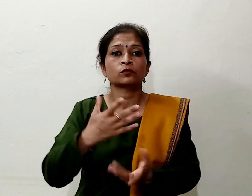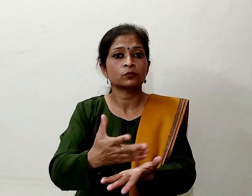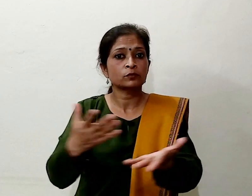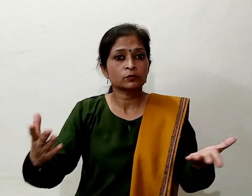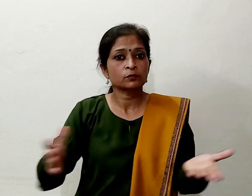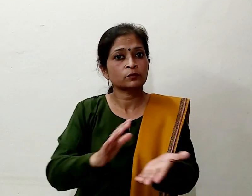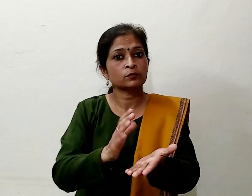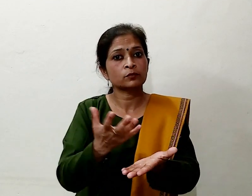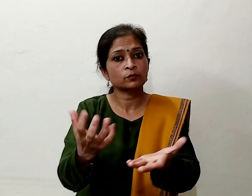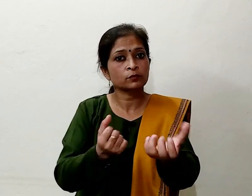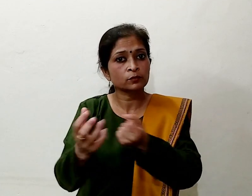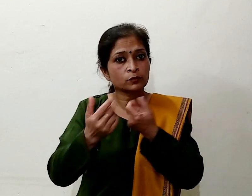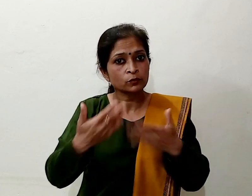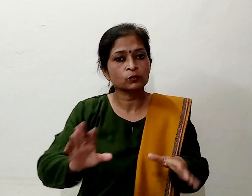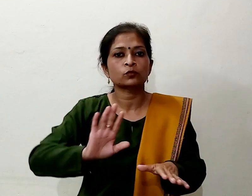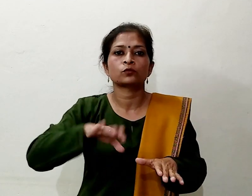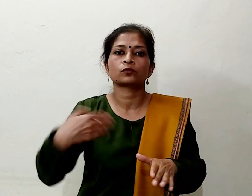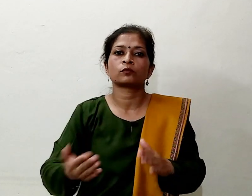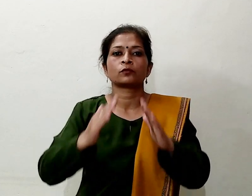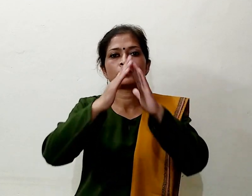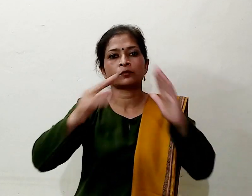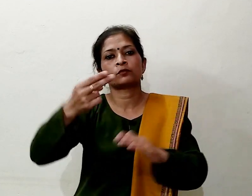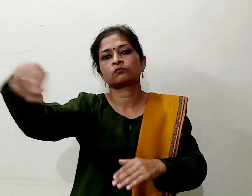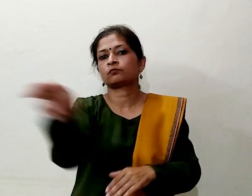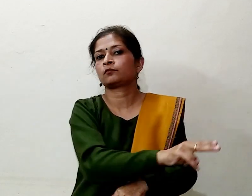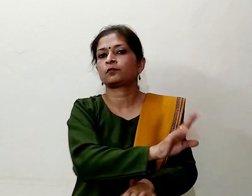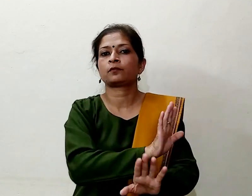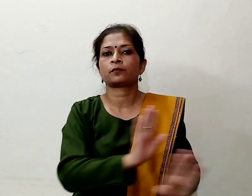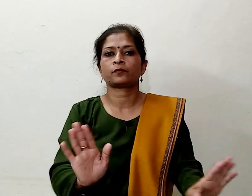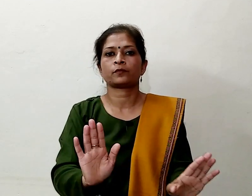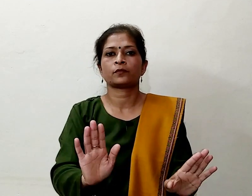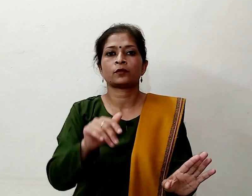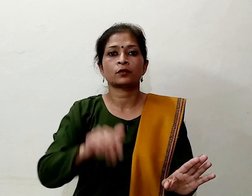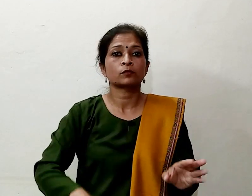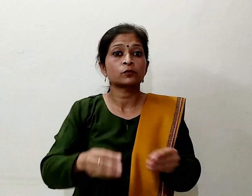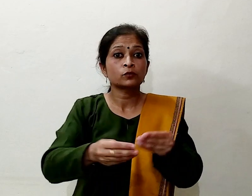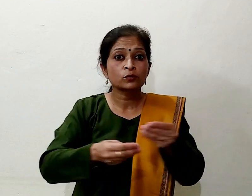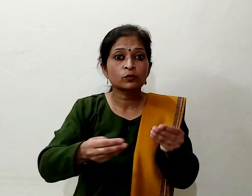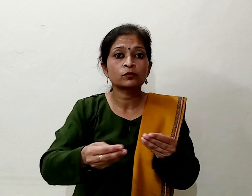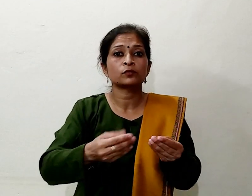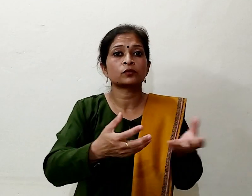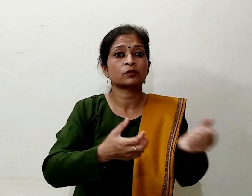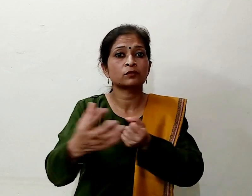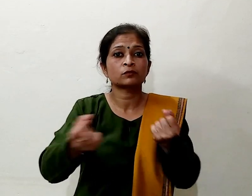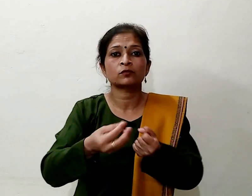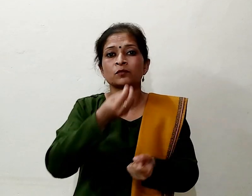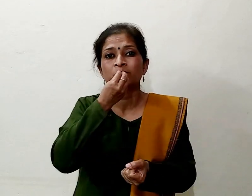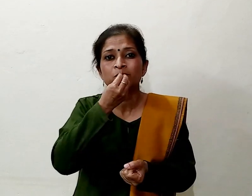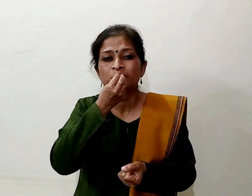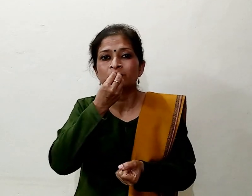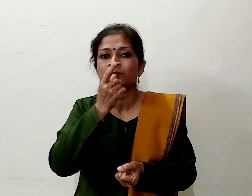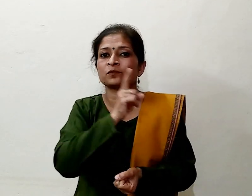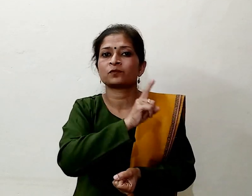सीधे अपने घर जाएं। बाजार में किसी भी चीज को खाने पीने से बचें। जन सामाने